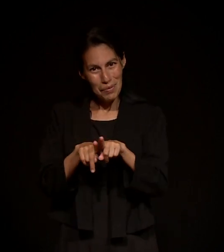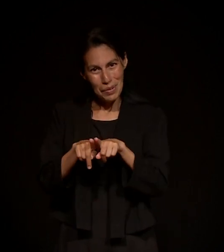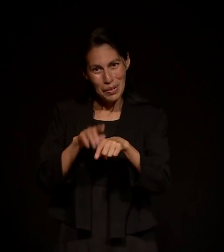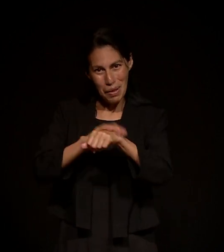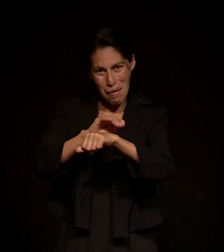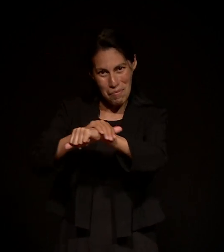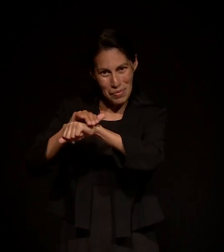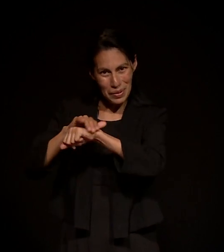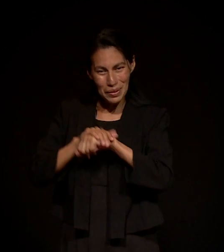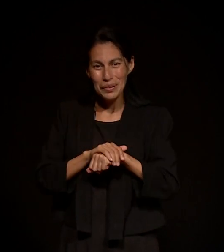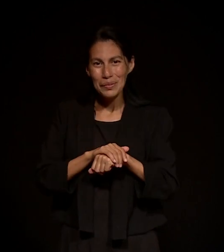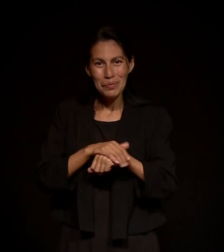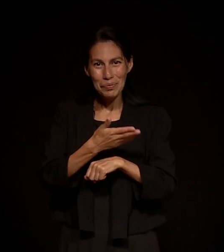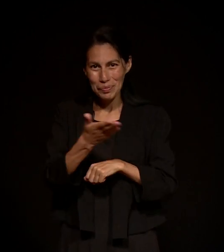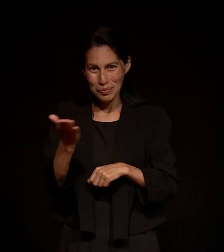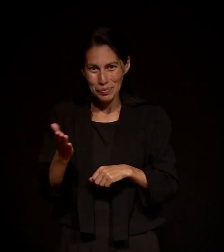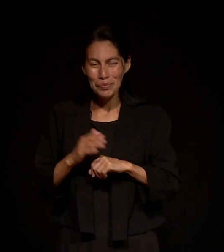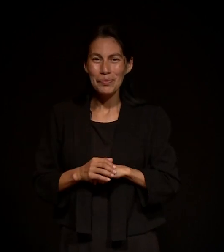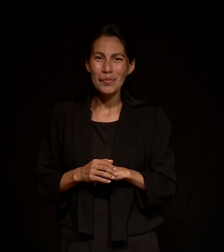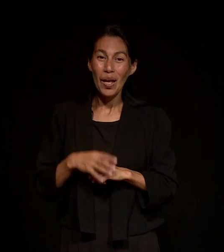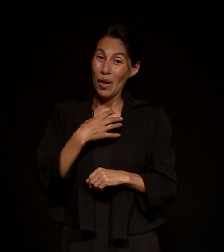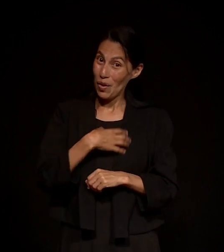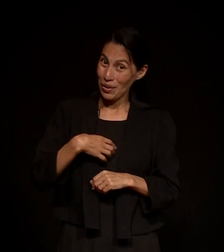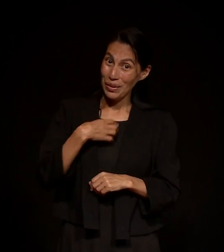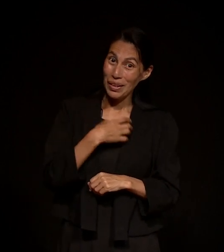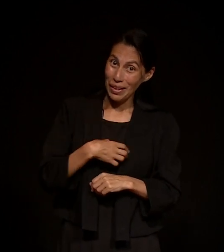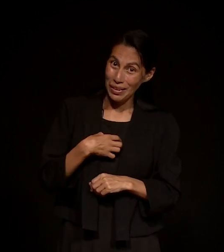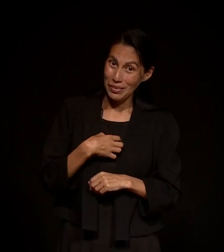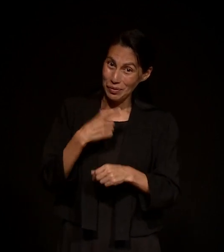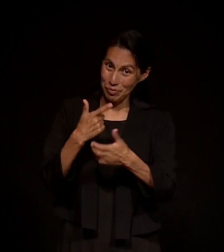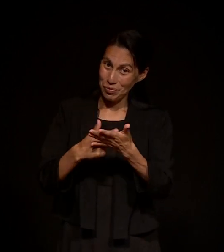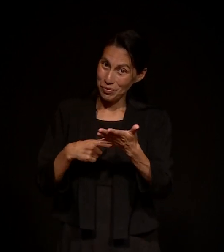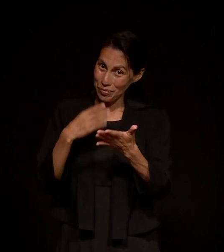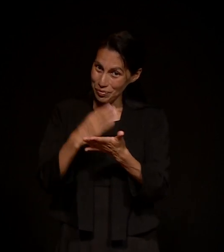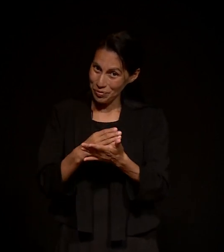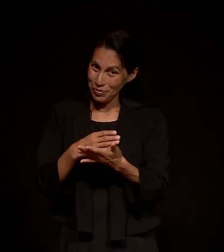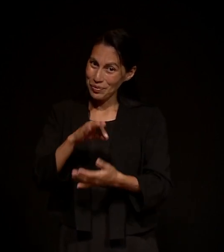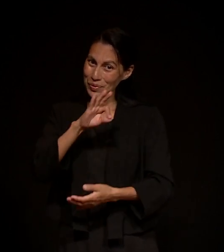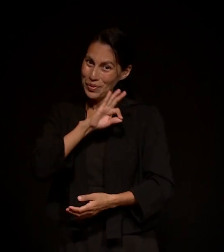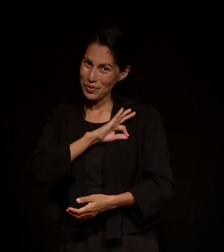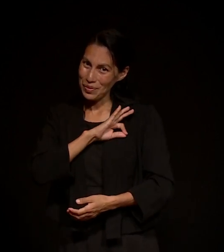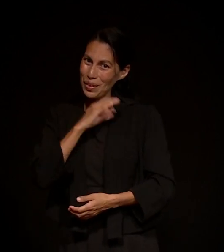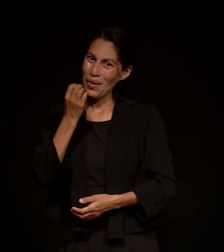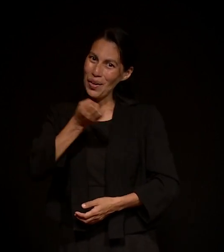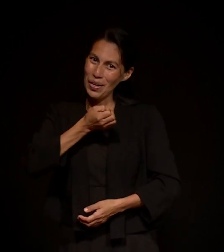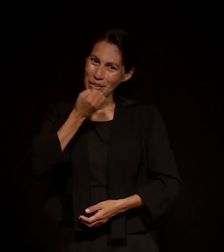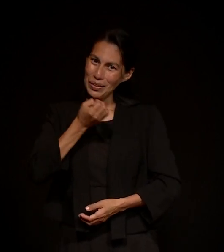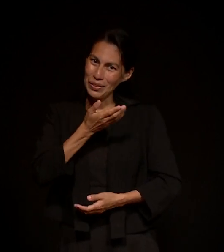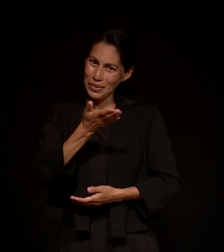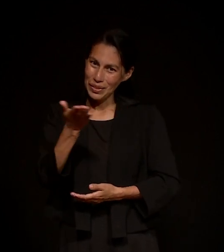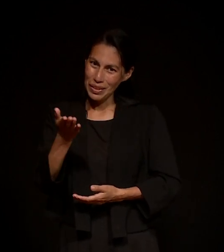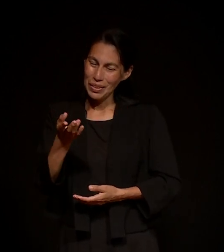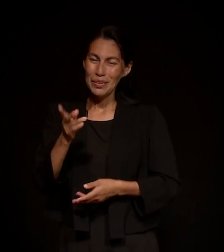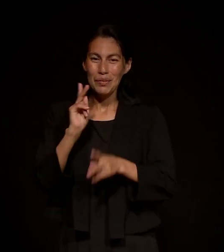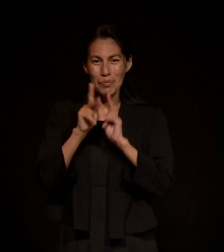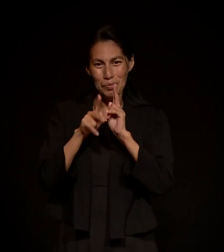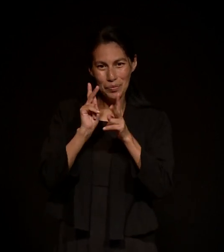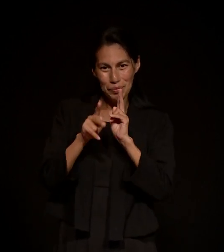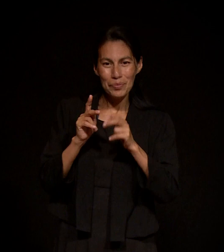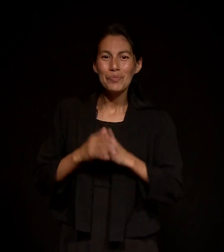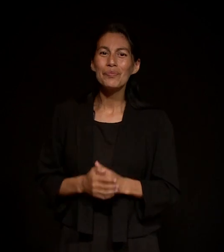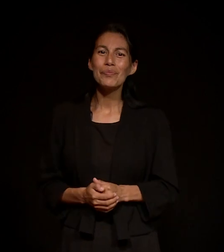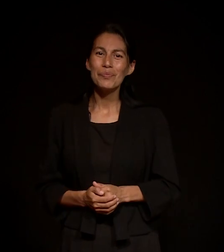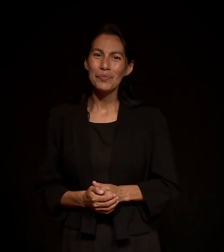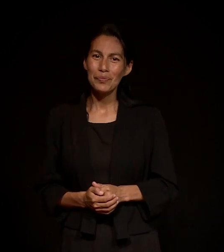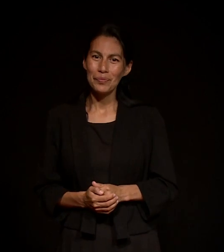hermanos, amigos, todos estamos muy contentos por esta lección y de toda la oración que ustedes nos han